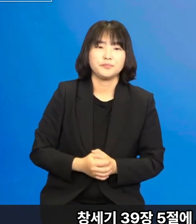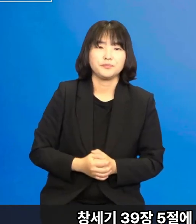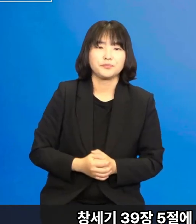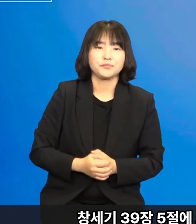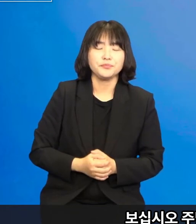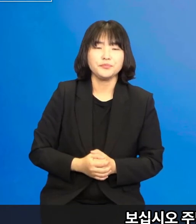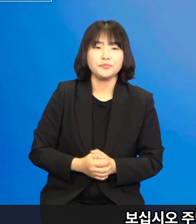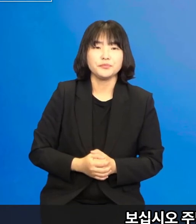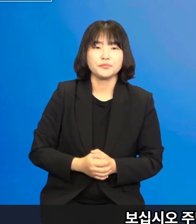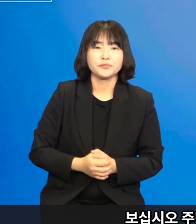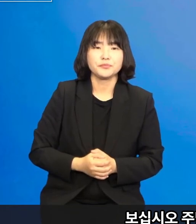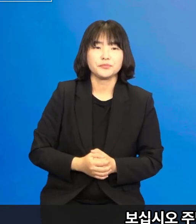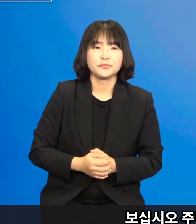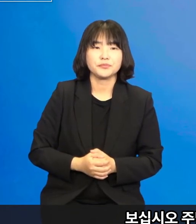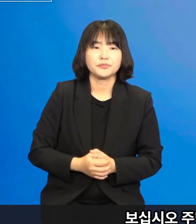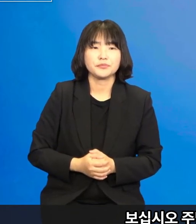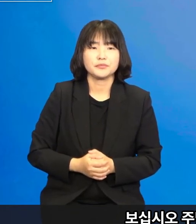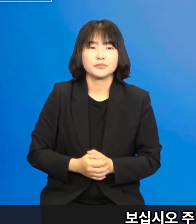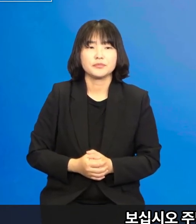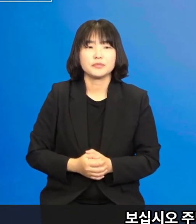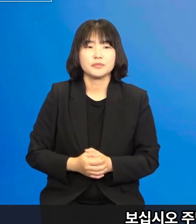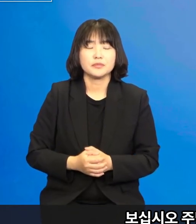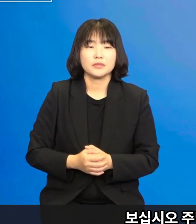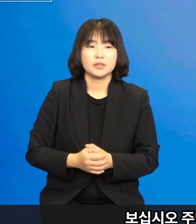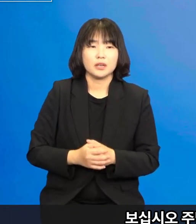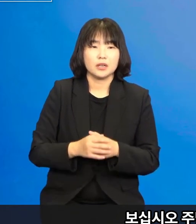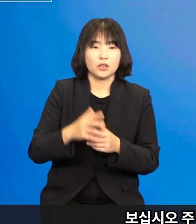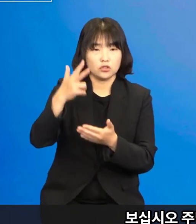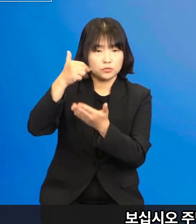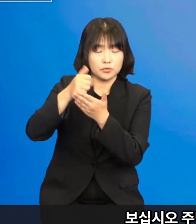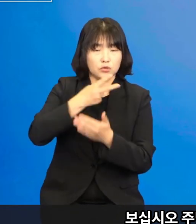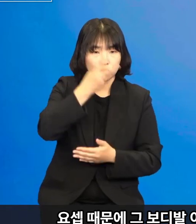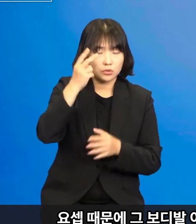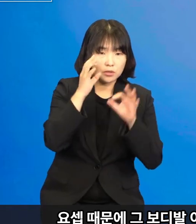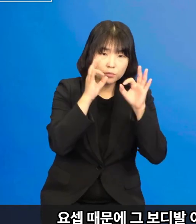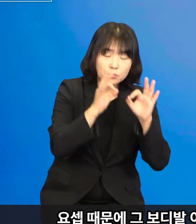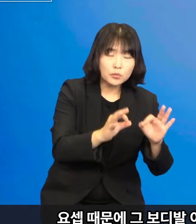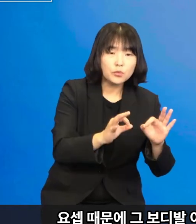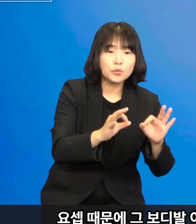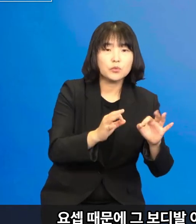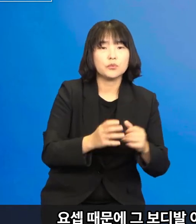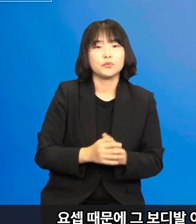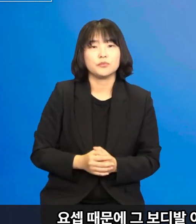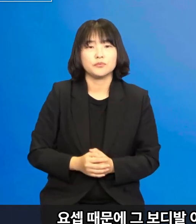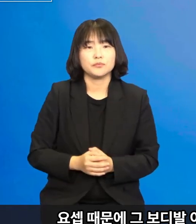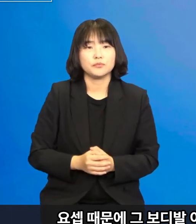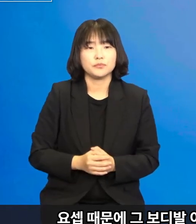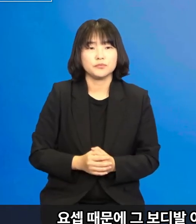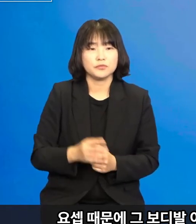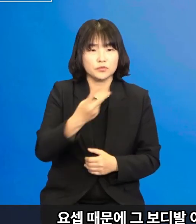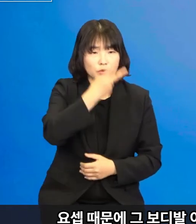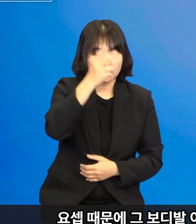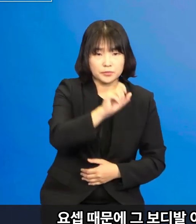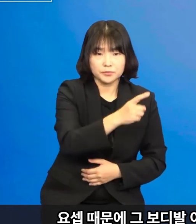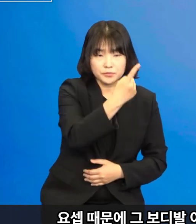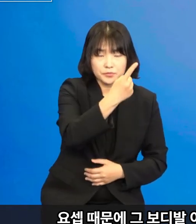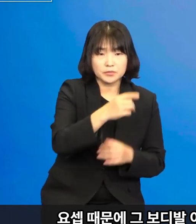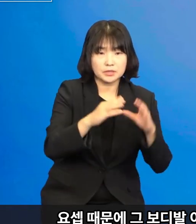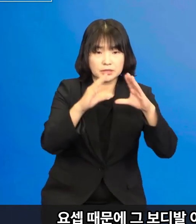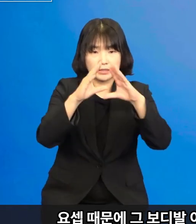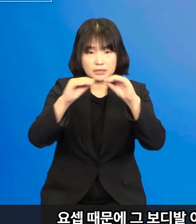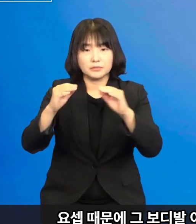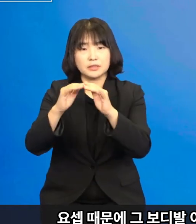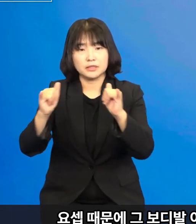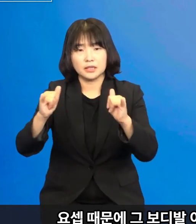됐어요. 보십시오. 주님께서 요셉을 보시고 요셉 때문에 그 보디발 이집트 사람의